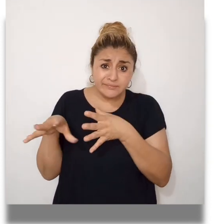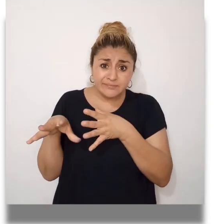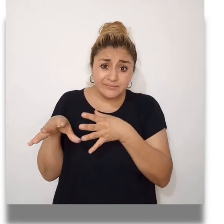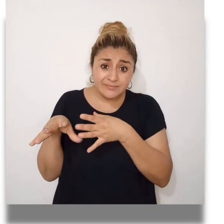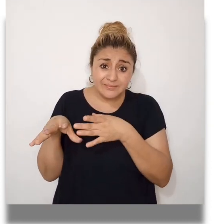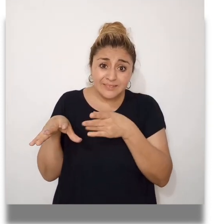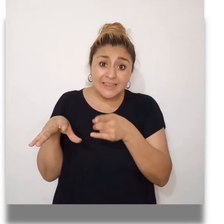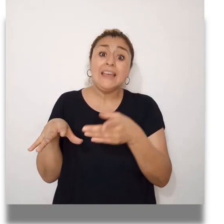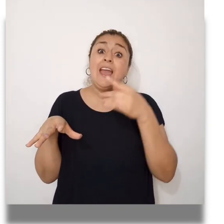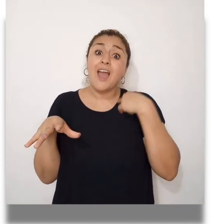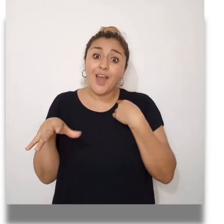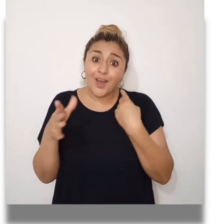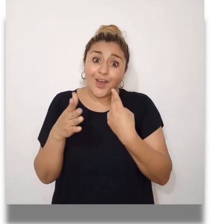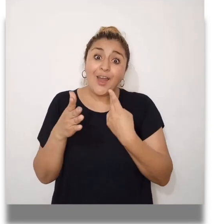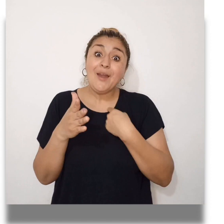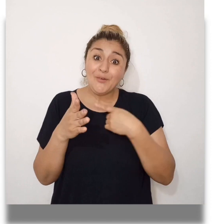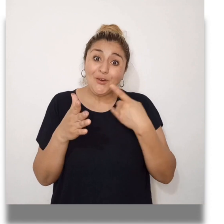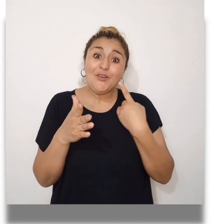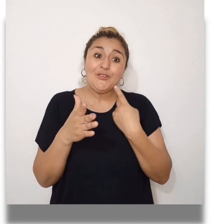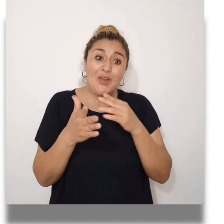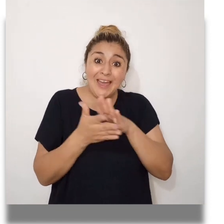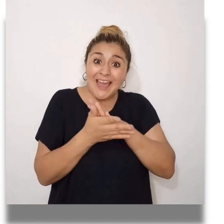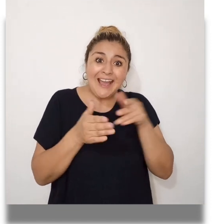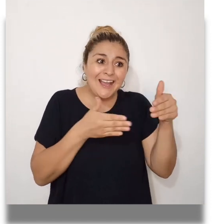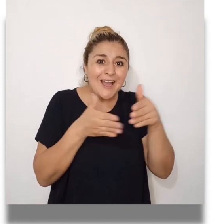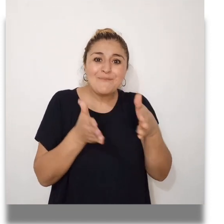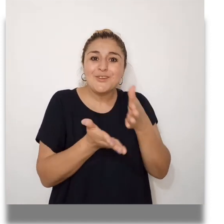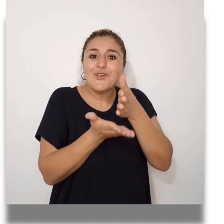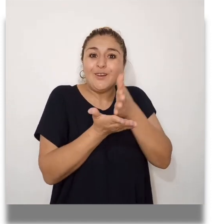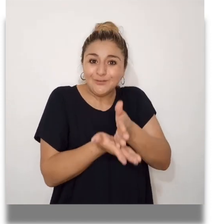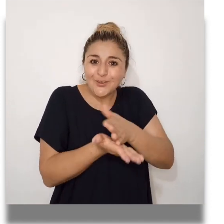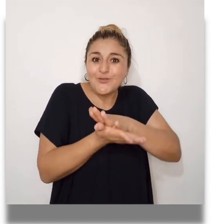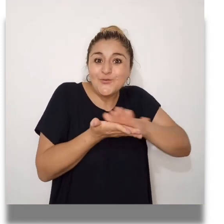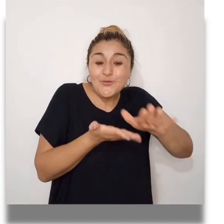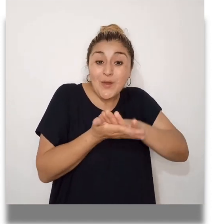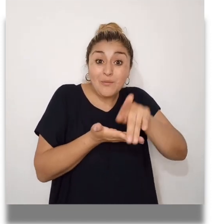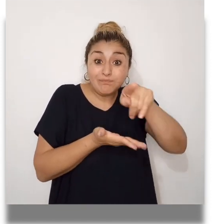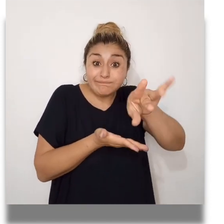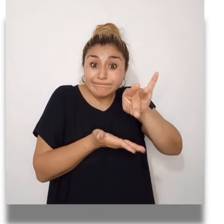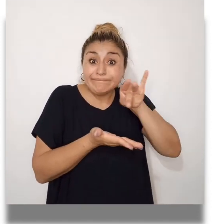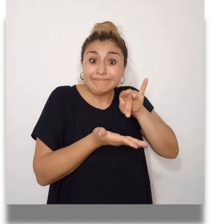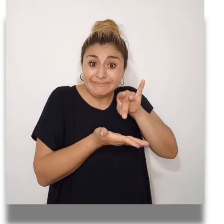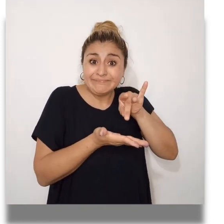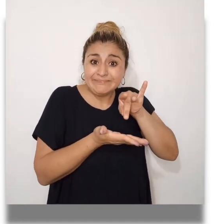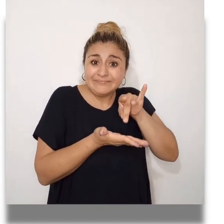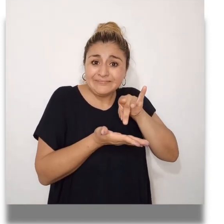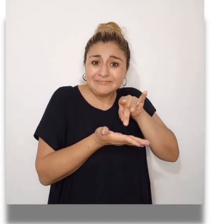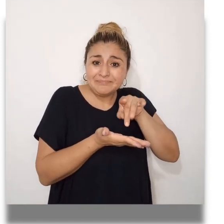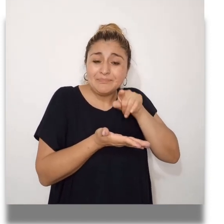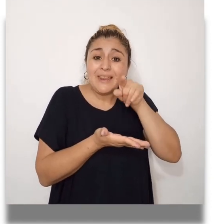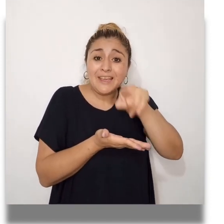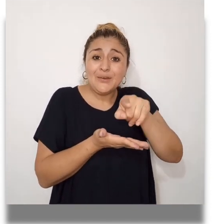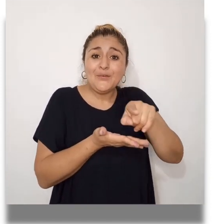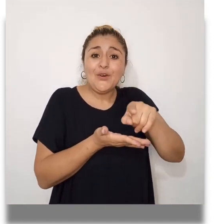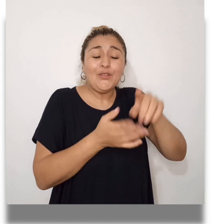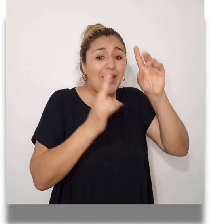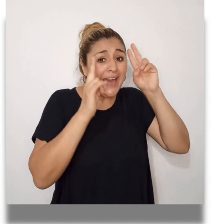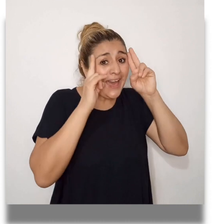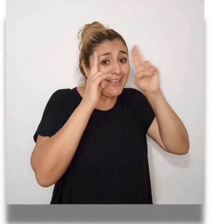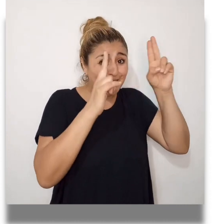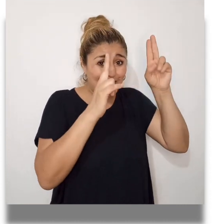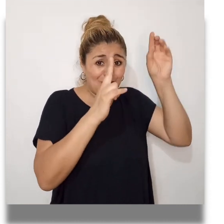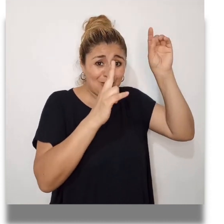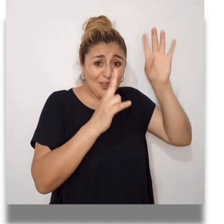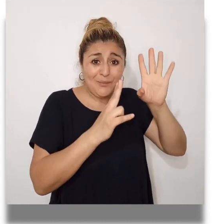de la inteligencia. Pour commencer à craindre Dieu. Para comenzar a temer a Dios. La crainte de